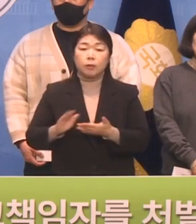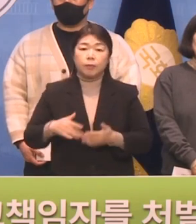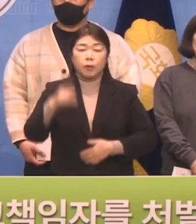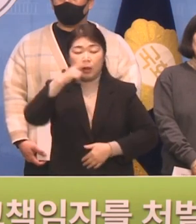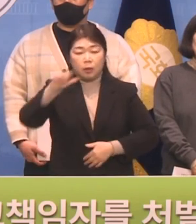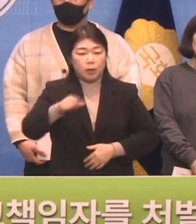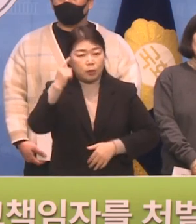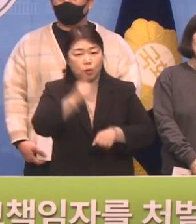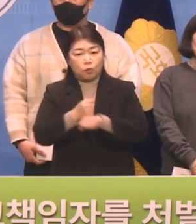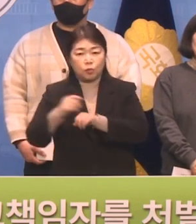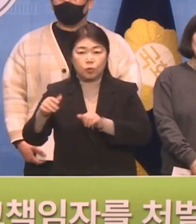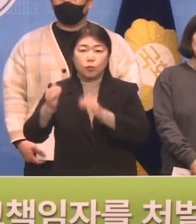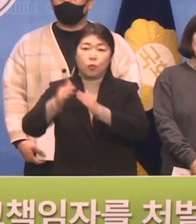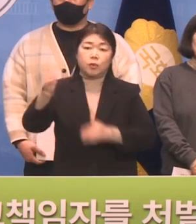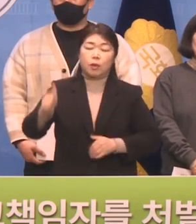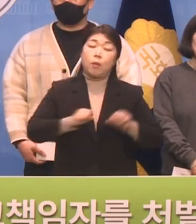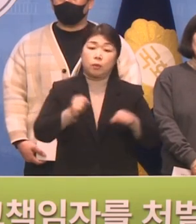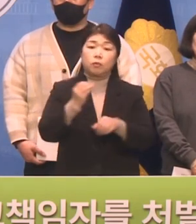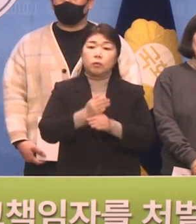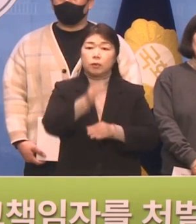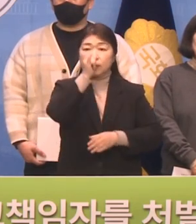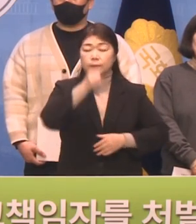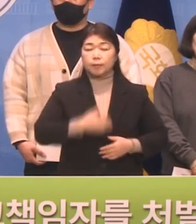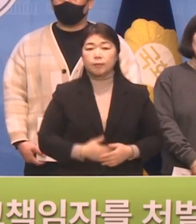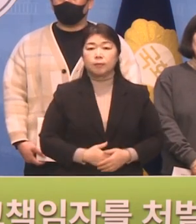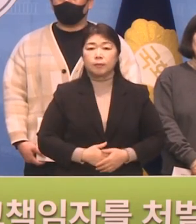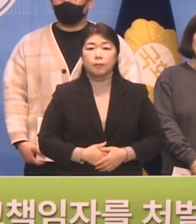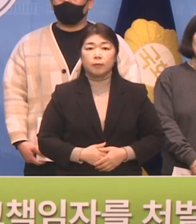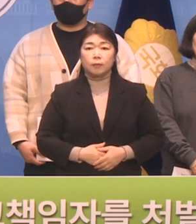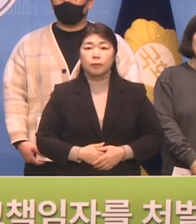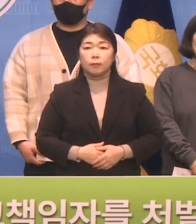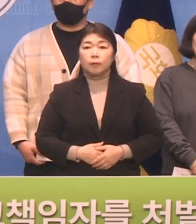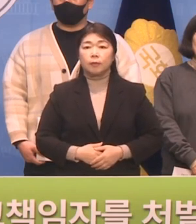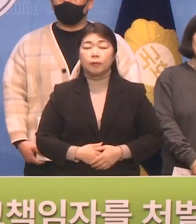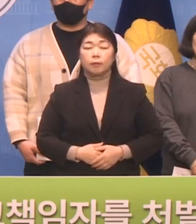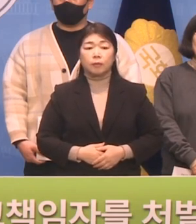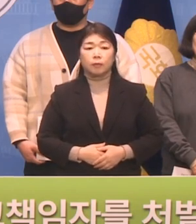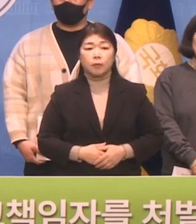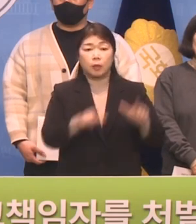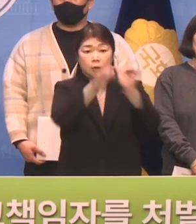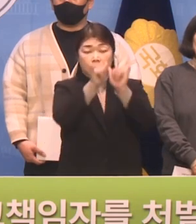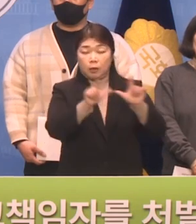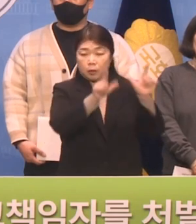아시아안전교육진흥연구소장으로도 활동하고 있고 말씀드리겠습니다.